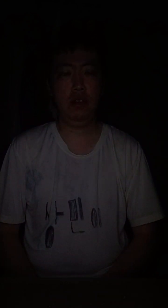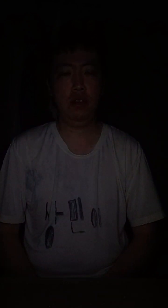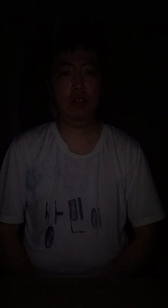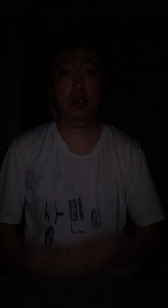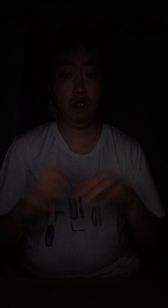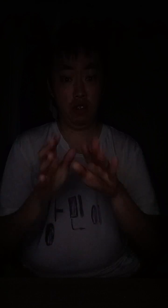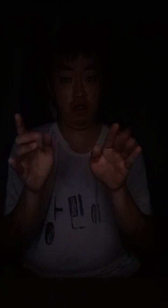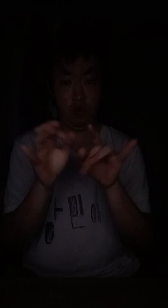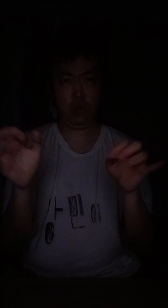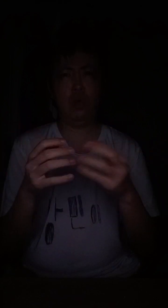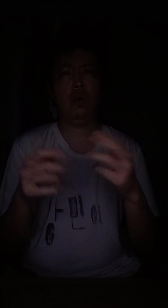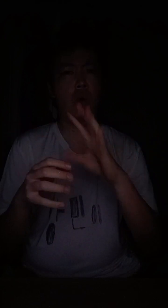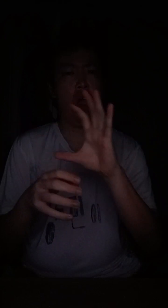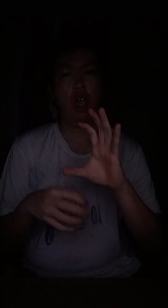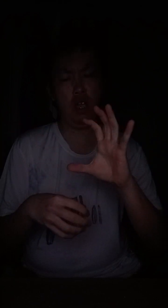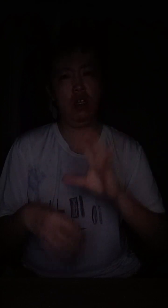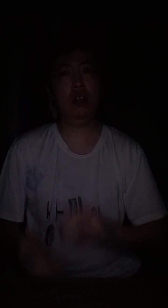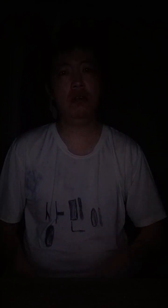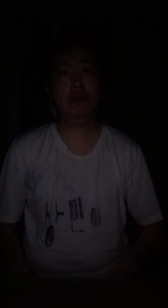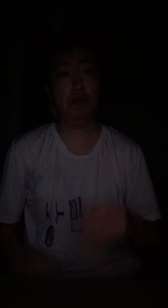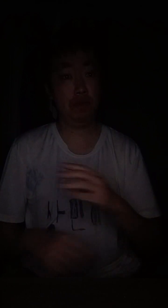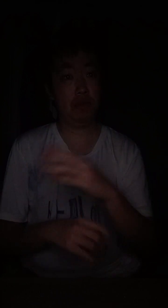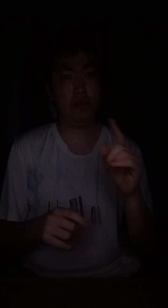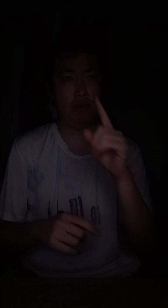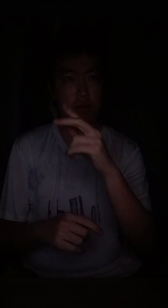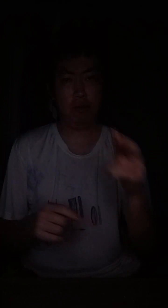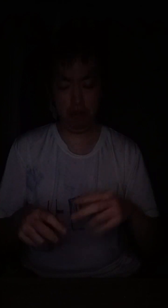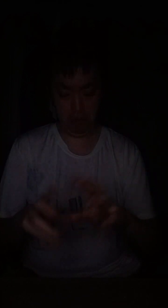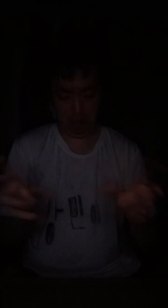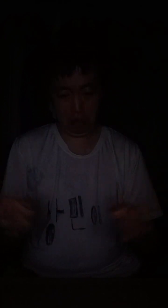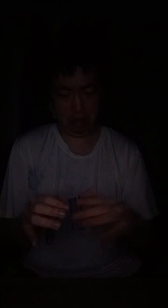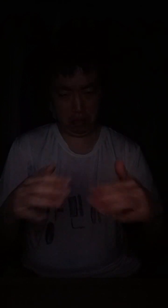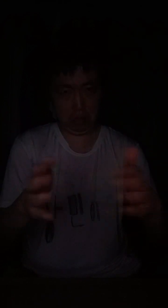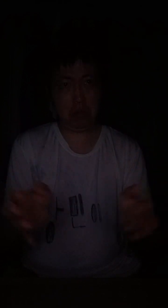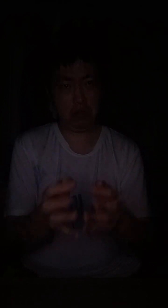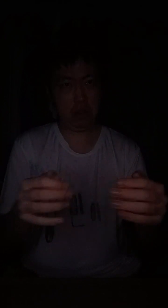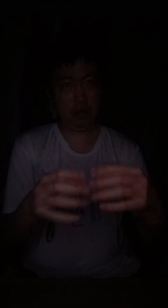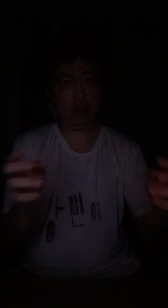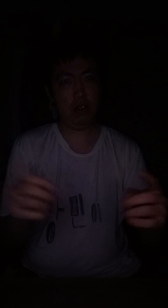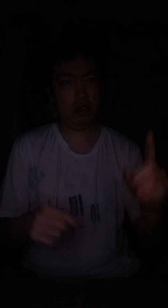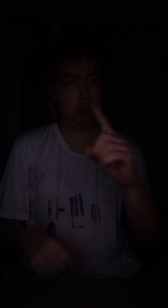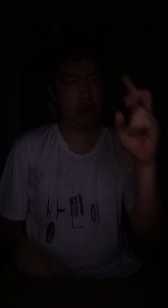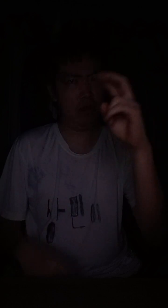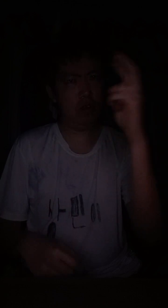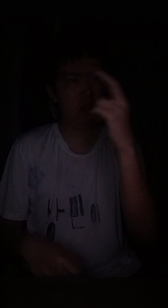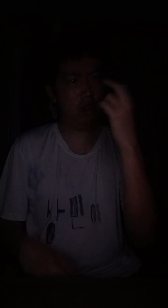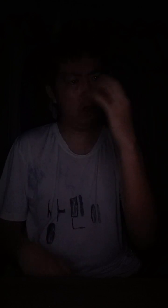서울의 한 여자 화장실. 경찰관들이 변기부터 쓰레기통, 문틈까지 구석구석 샅샅이